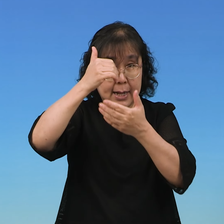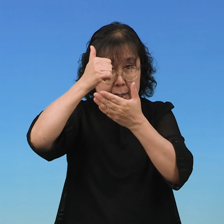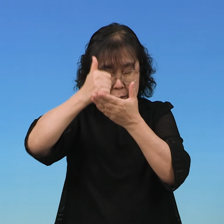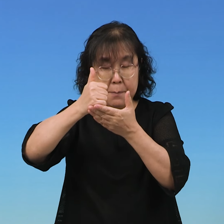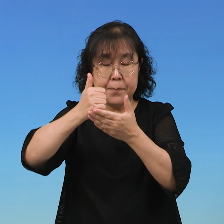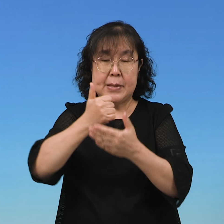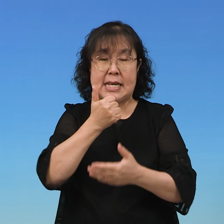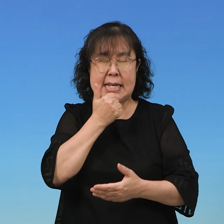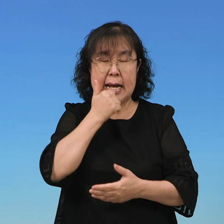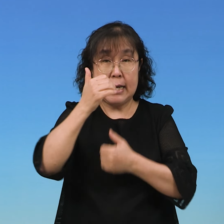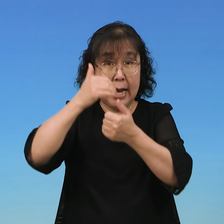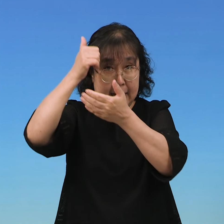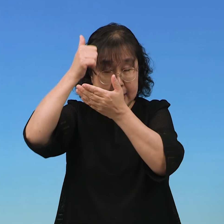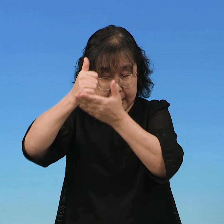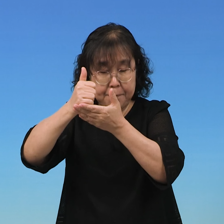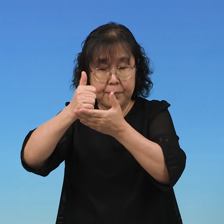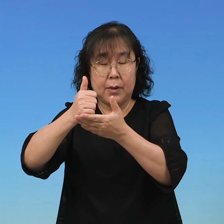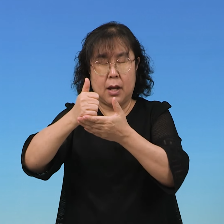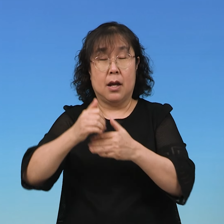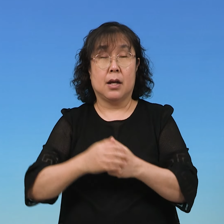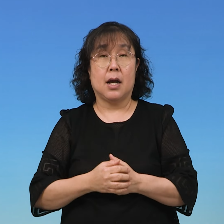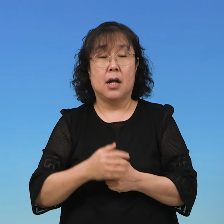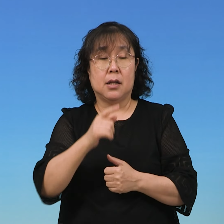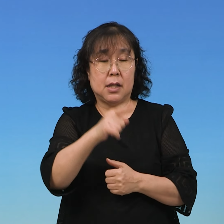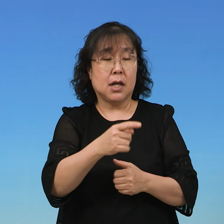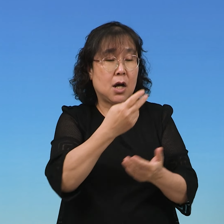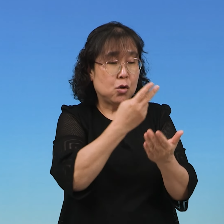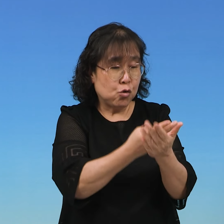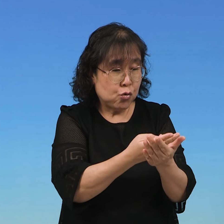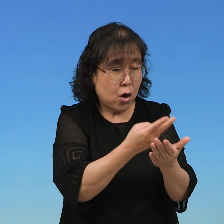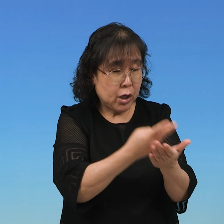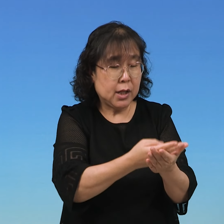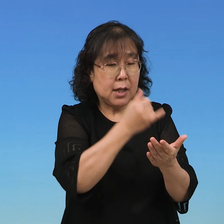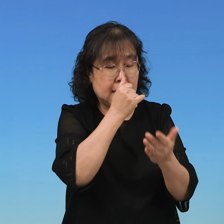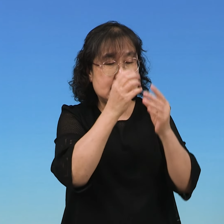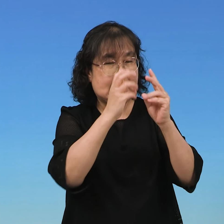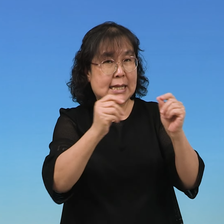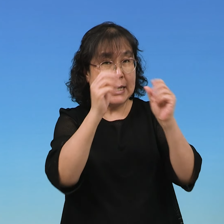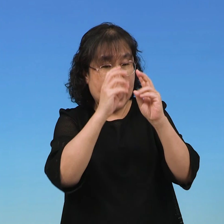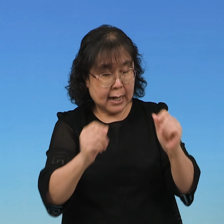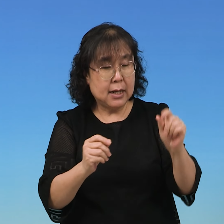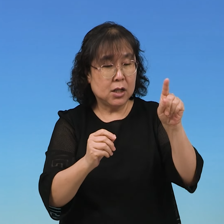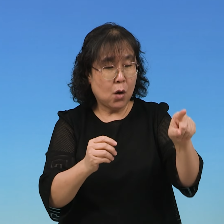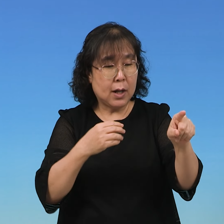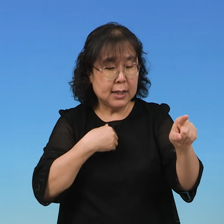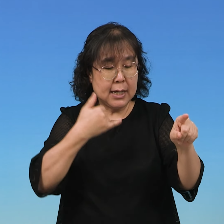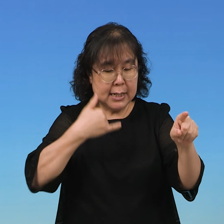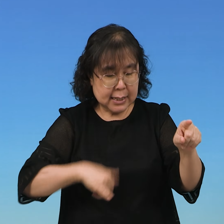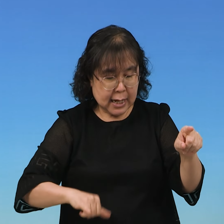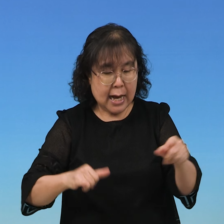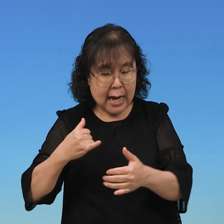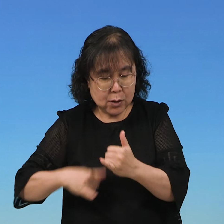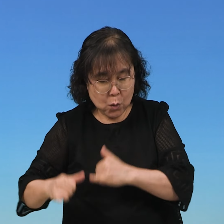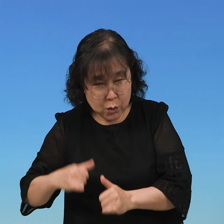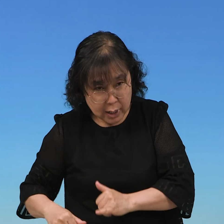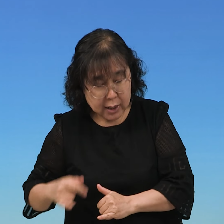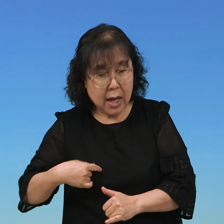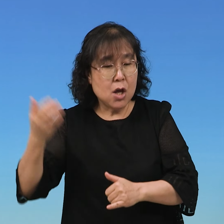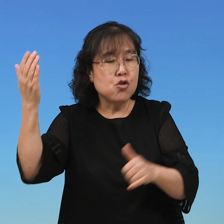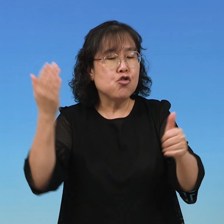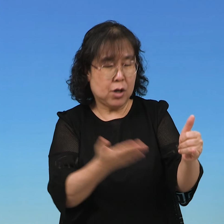내가 누워있는 땅을 내가 너와 내 자손에게 주리니 내 자손이 땅에 티끌같이 되어 내가 서쪽과 동쪽과